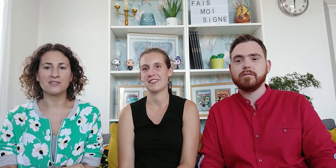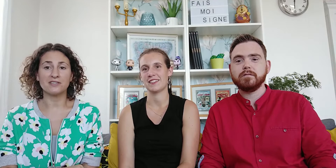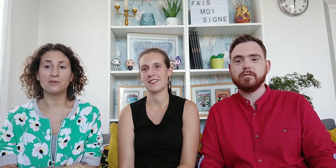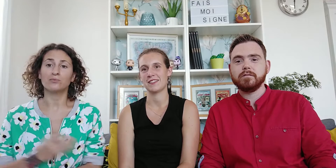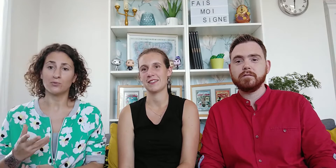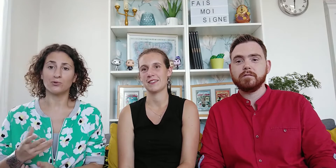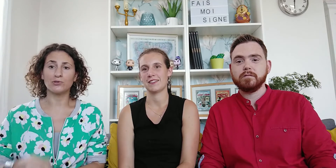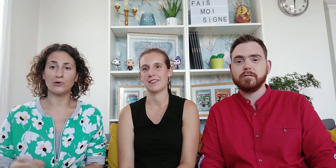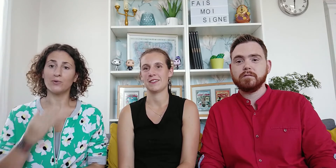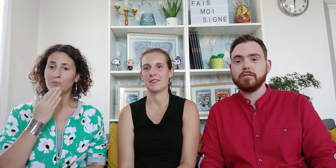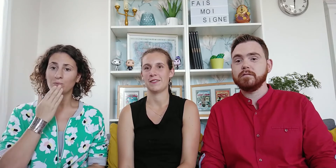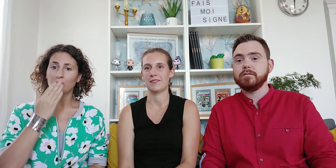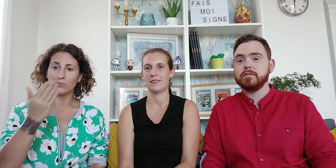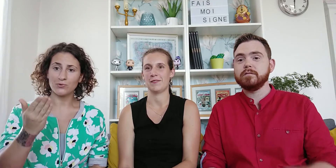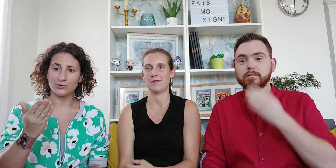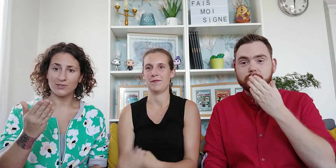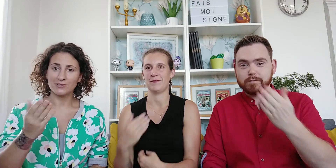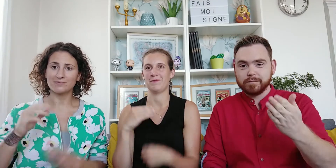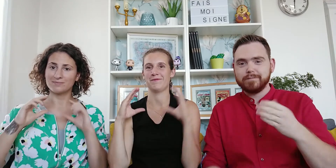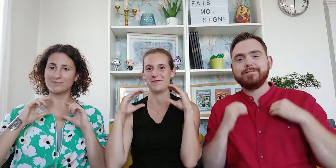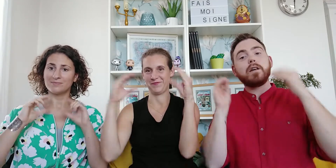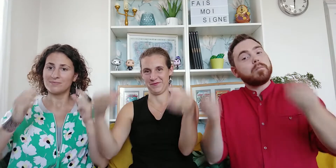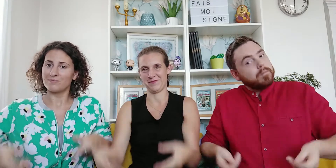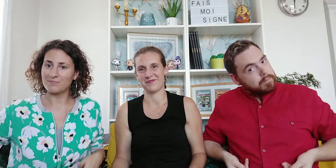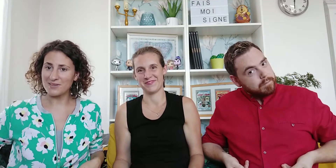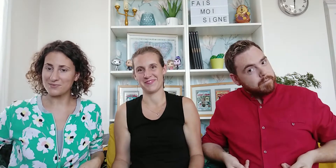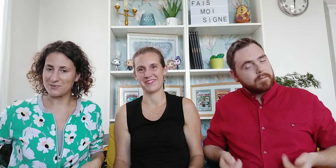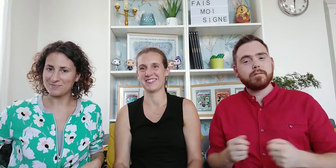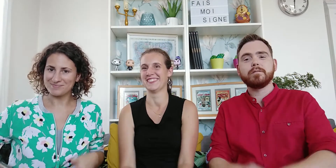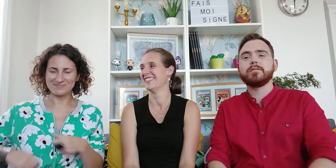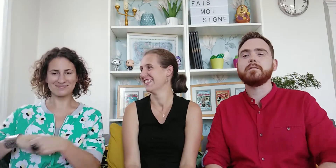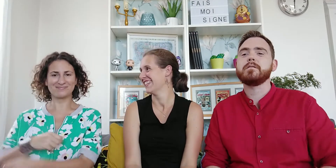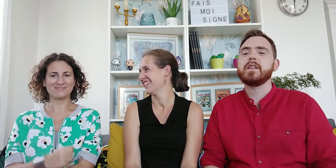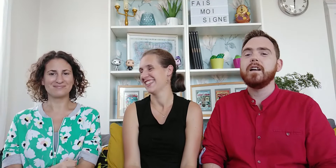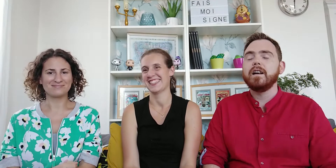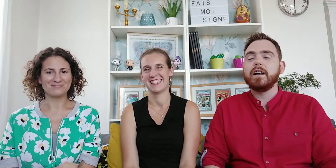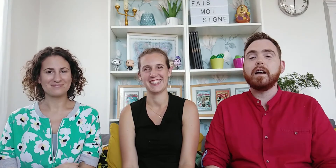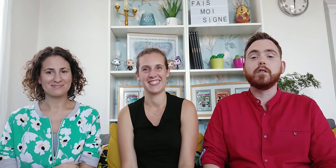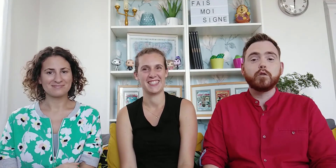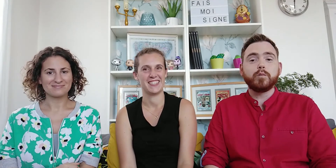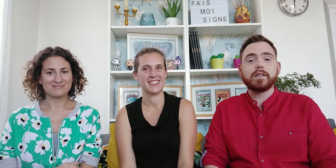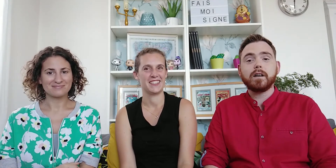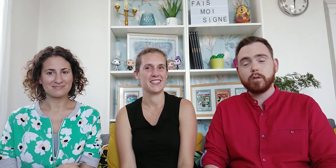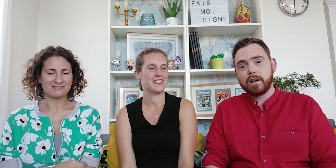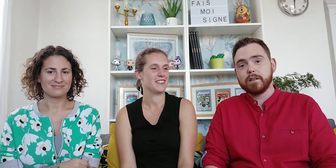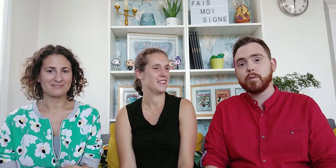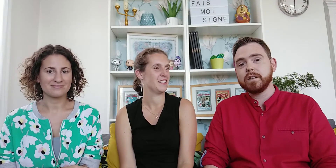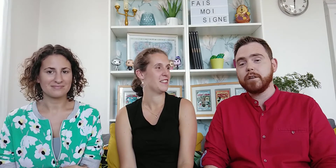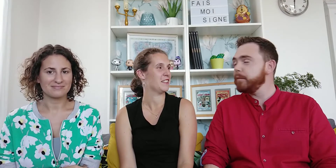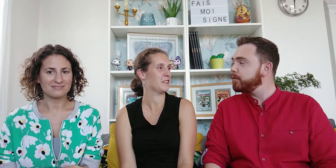signes. Donc le bonjour, bienvenue. Du coup, pour ça, on a demandé à une amie de